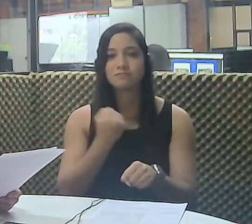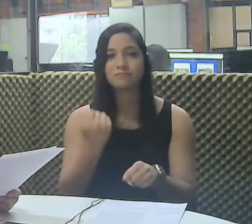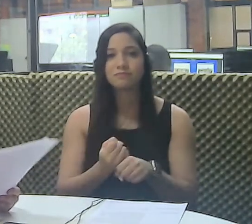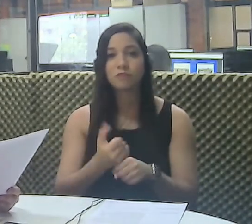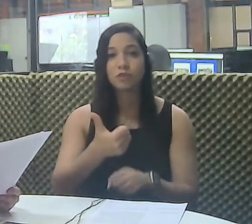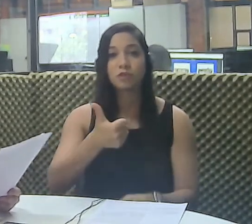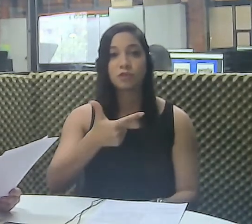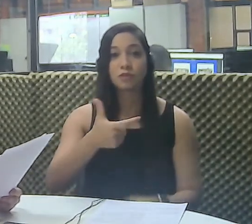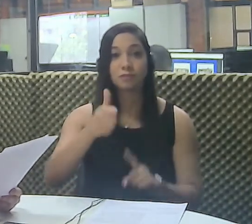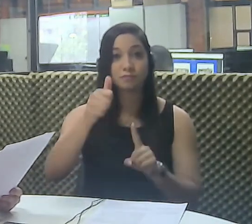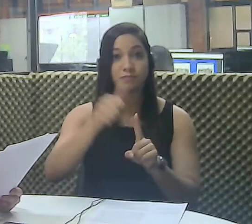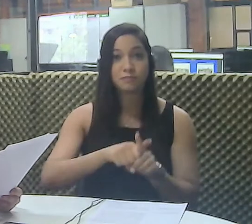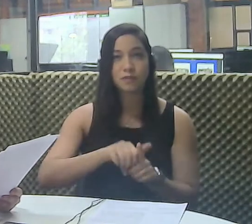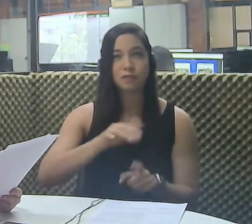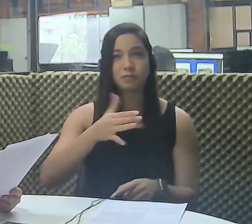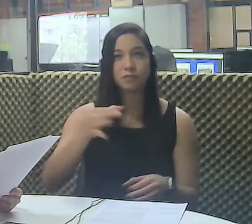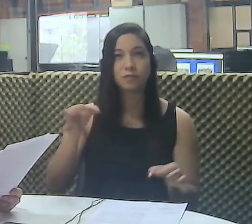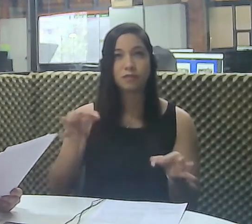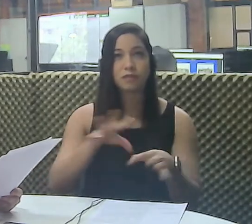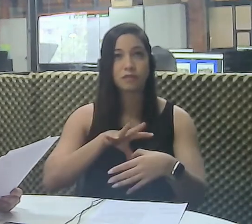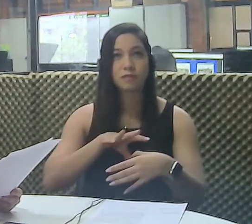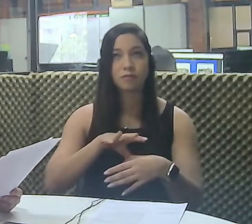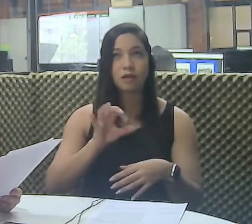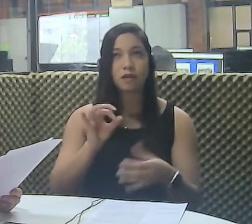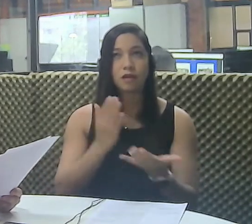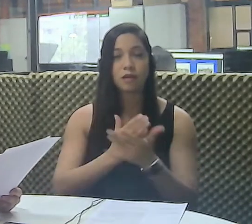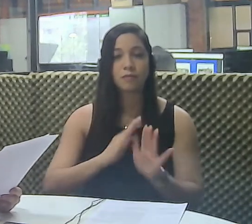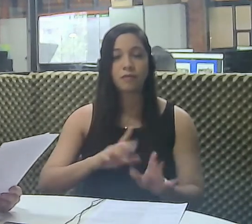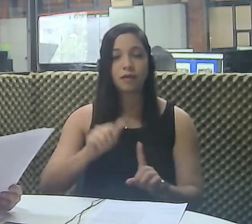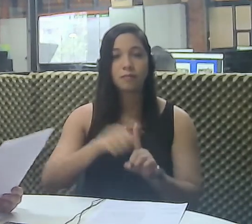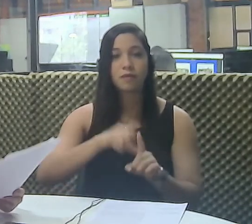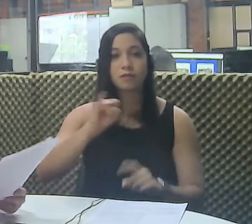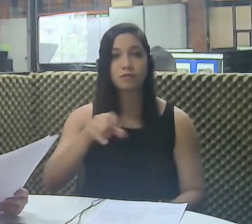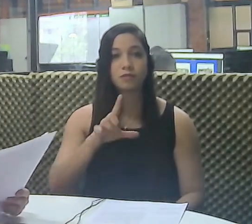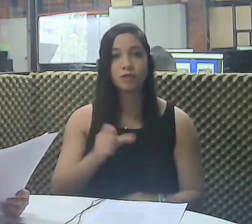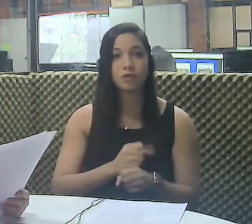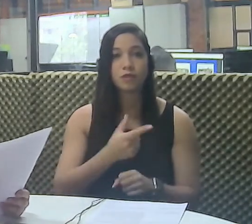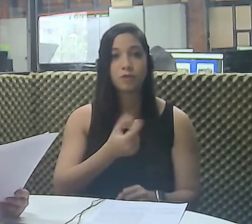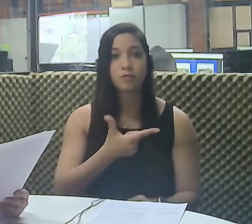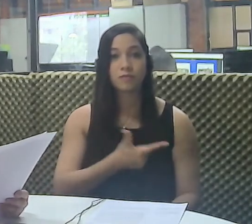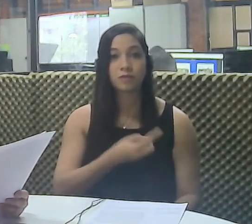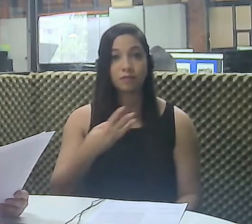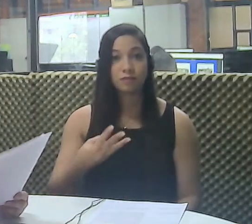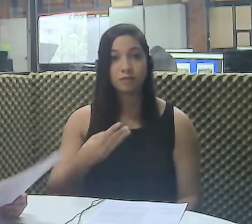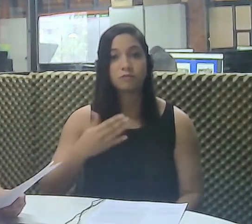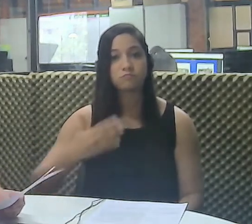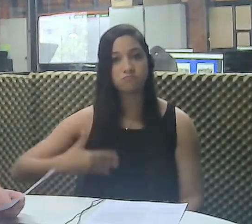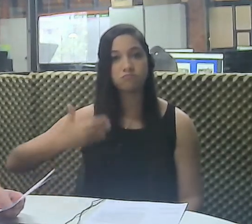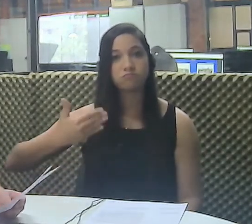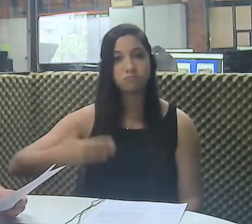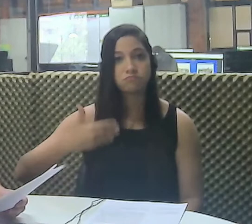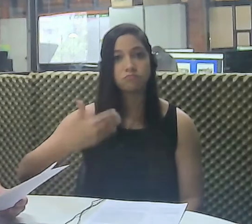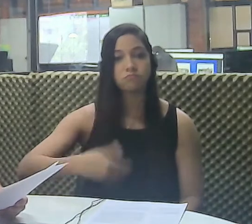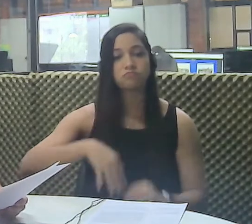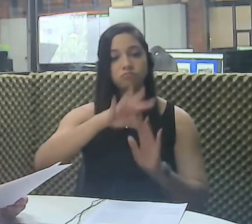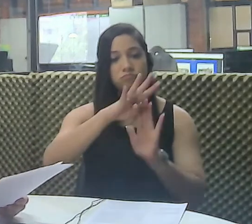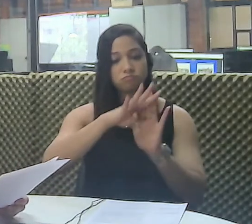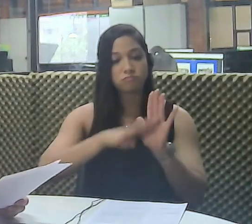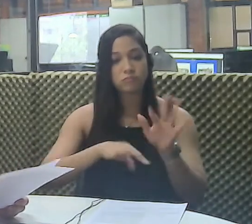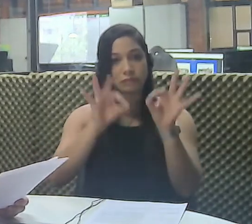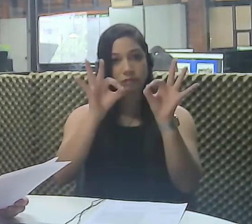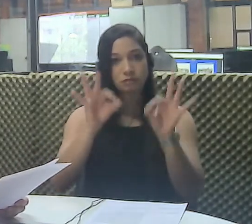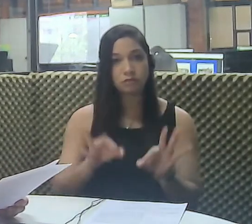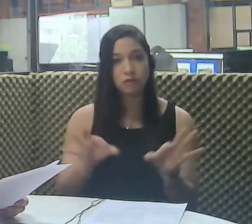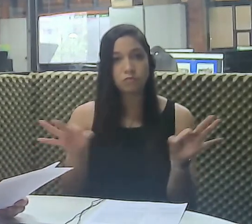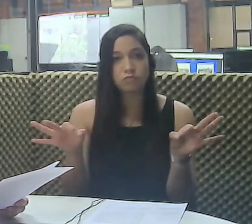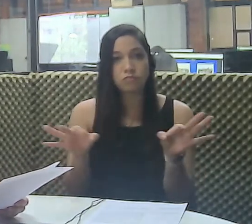construída em 12 meses EA previsão de conclusão será em Julho Davi 23 está andando dentro cronograma já